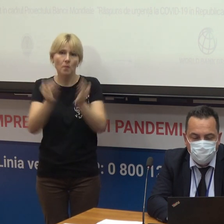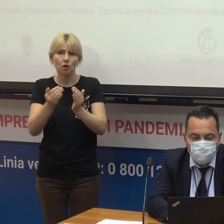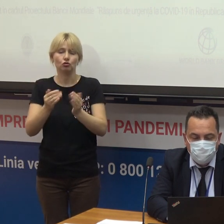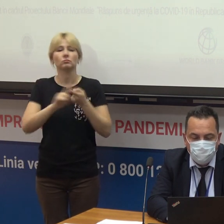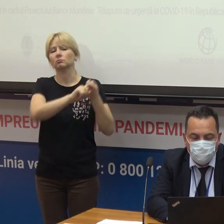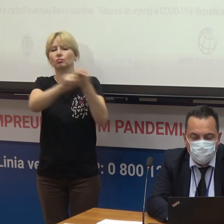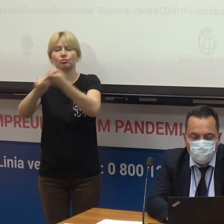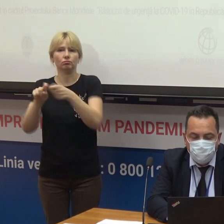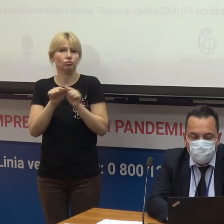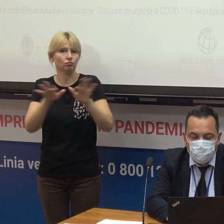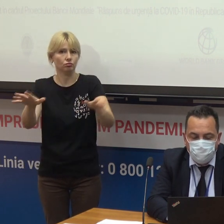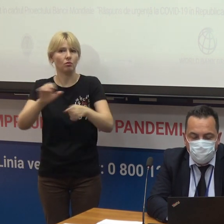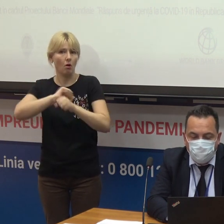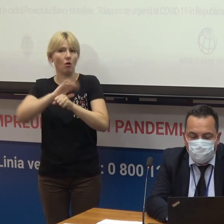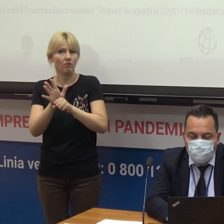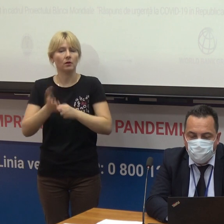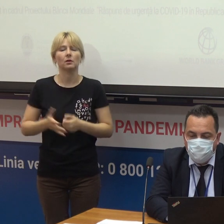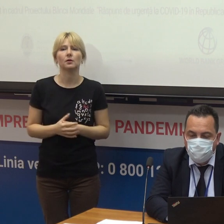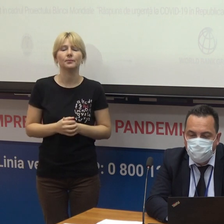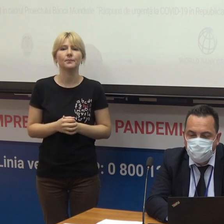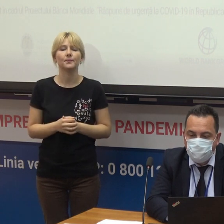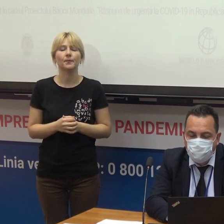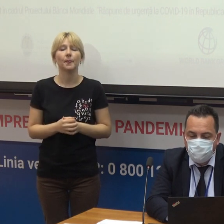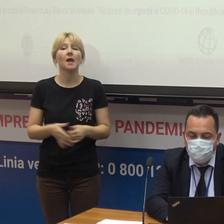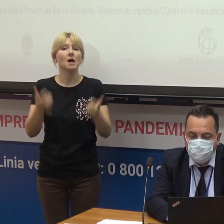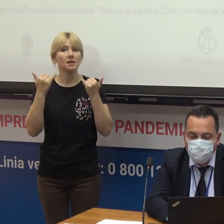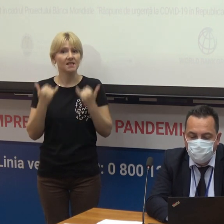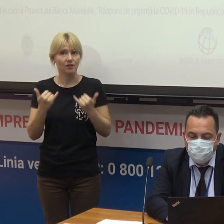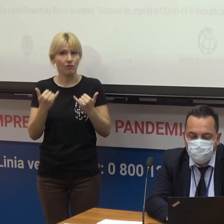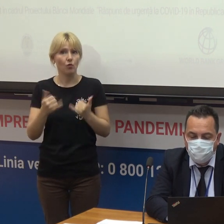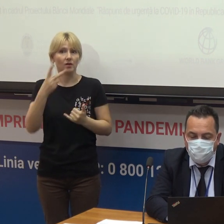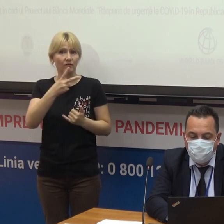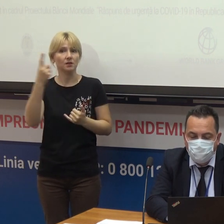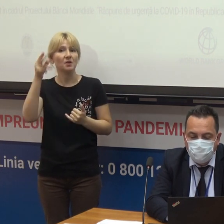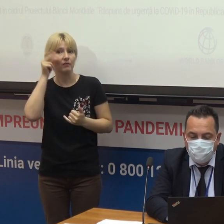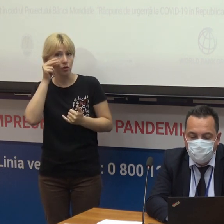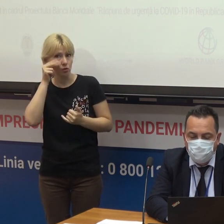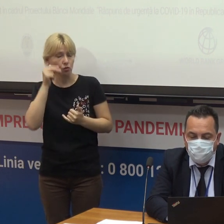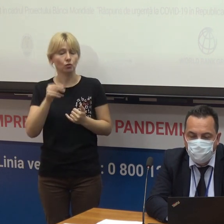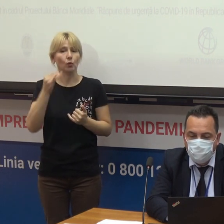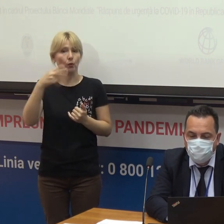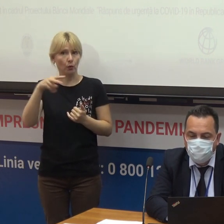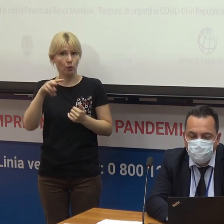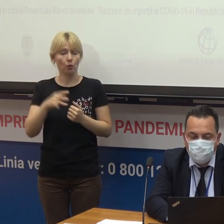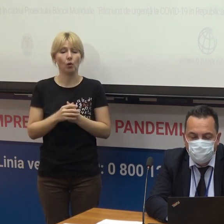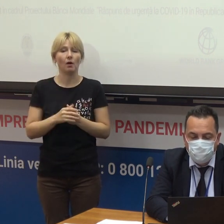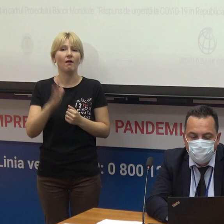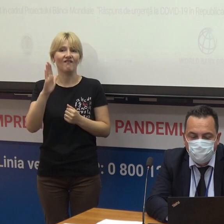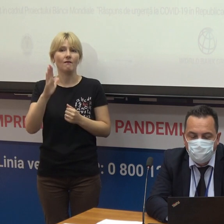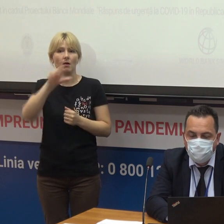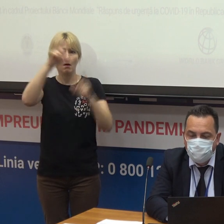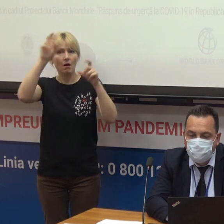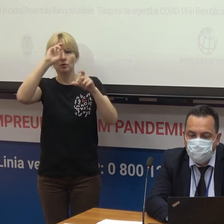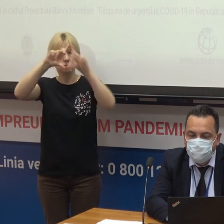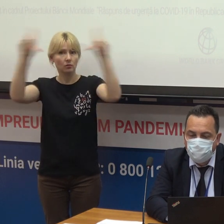în continuare a infectărilor. Astăzi, la data de 21 iulie, în cadrul instituțiilor